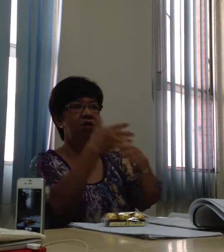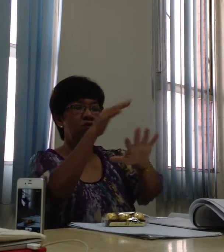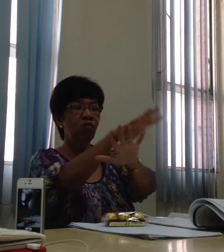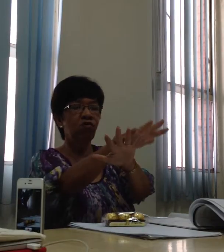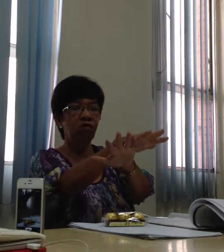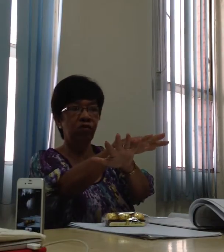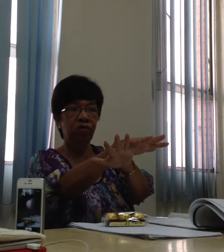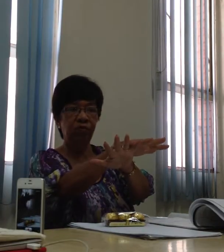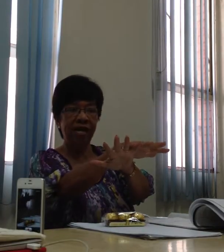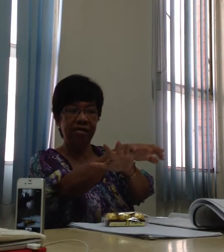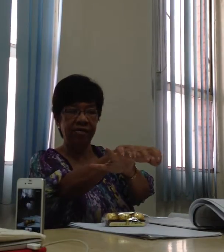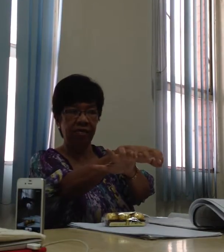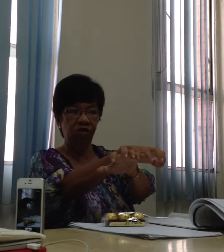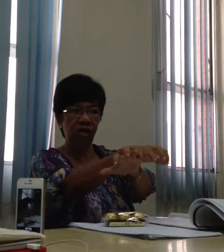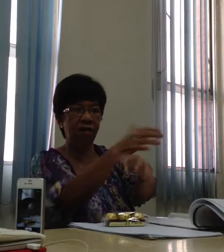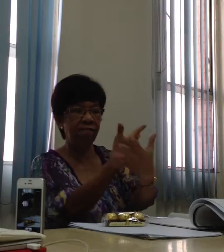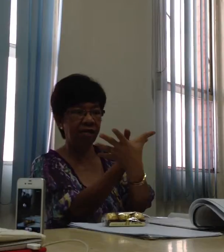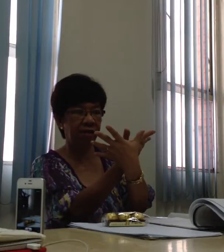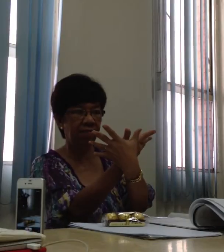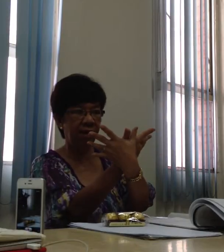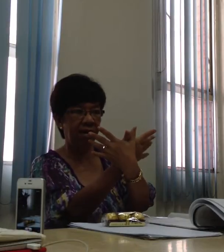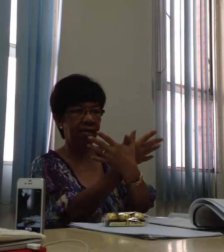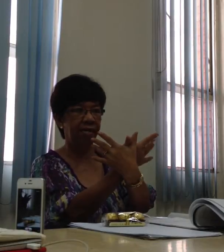Yung spider dito siya, yung butterfly.